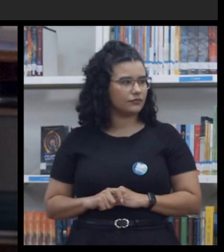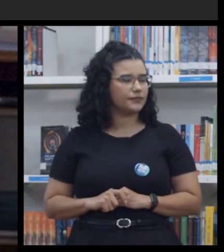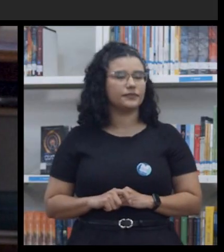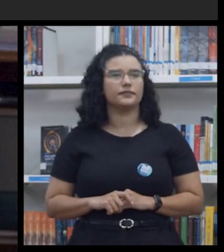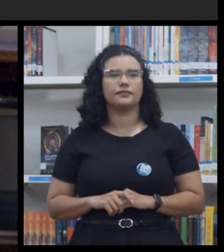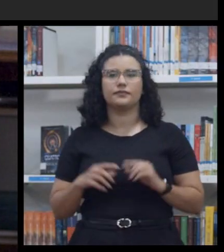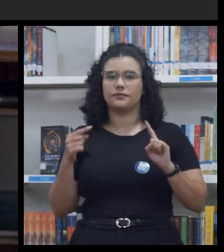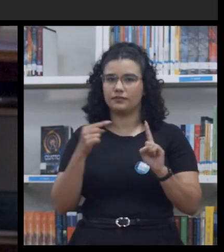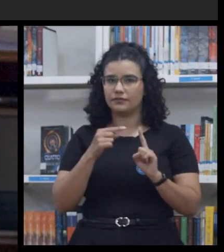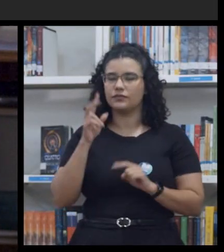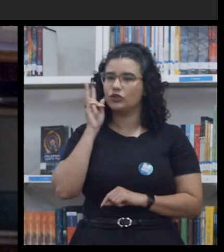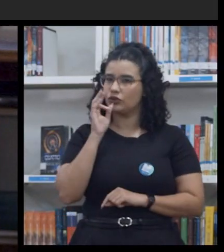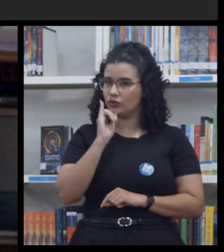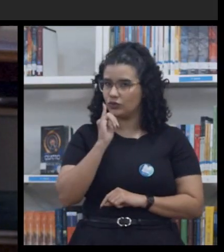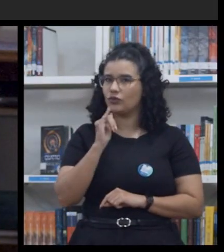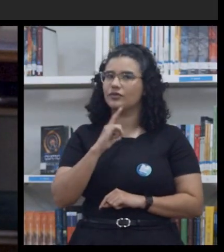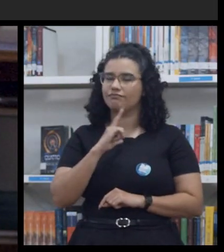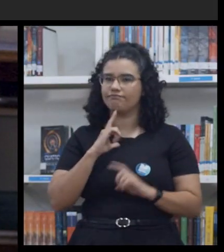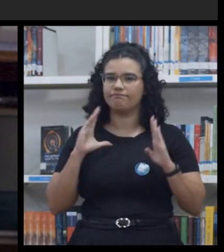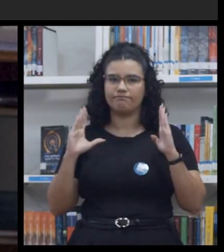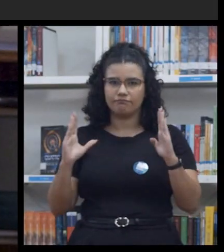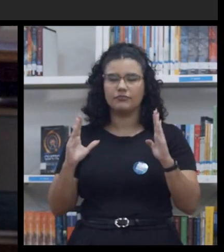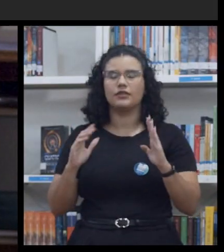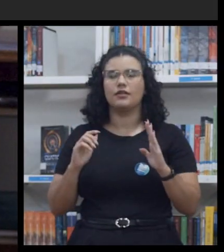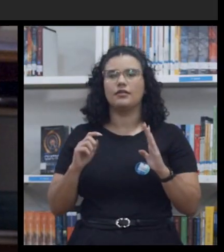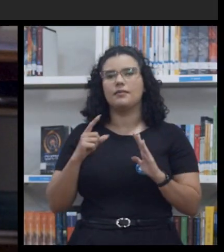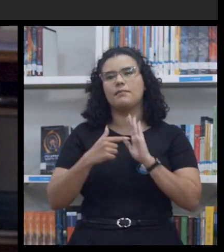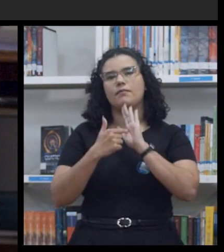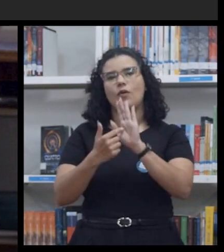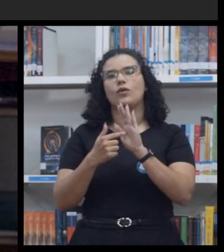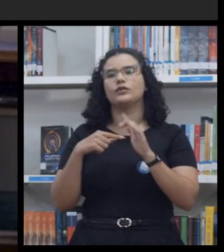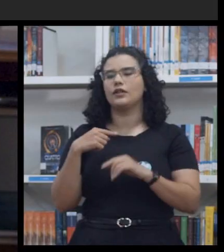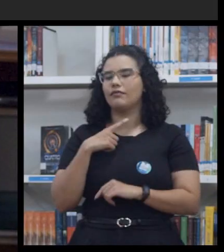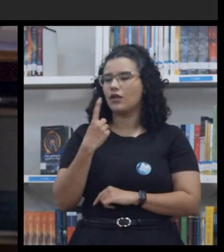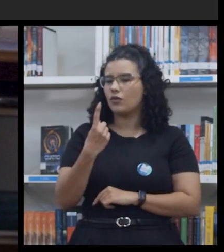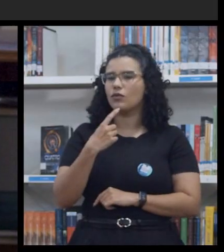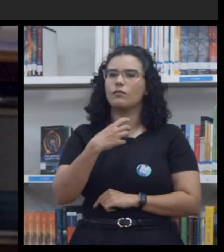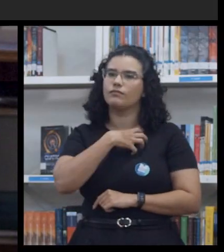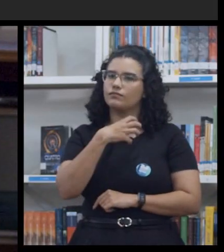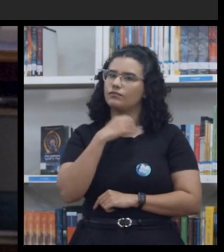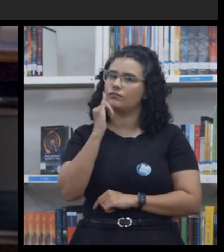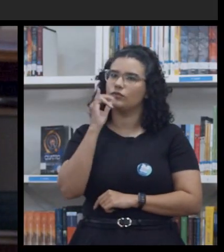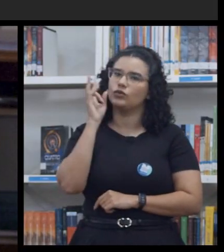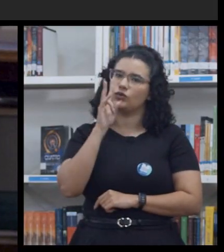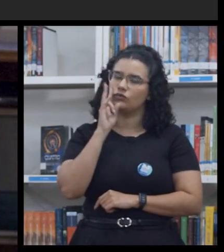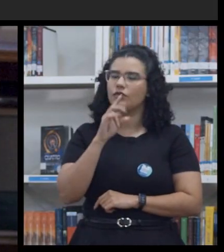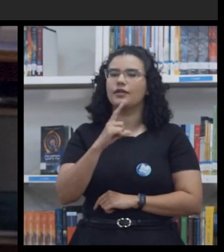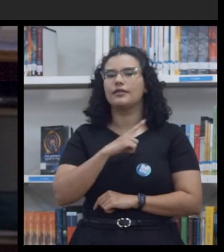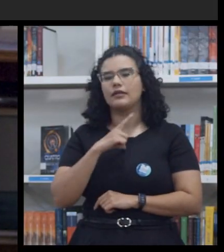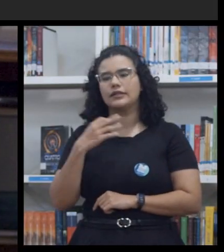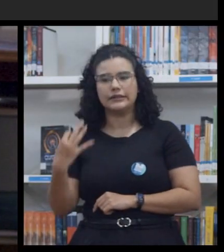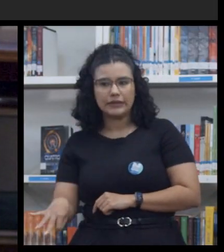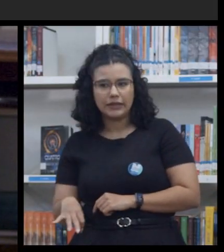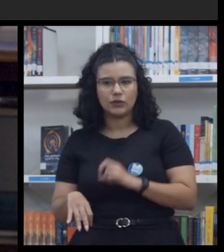Essa questão dramática, ela mostra um enredo que direciona uma questão. Vai dar certo